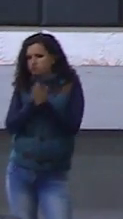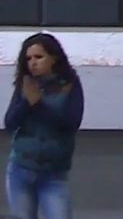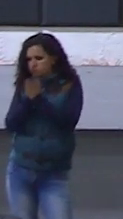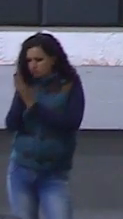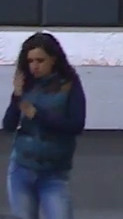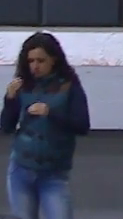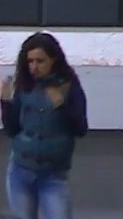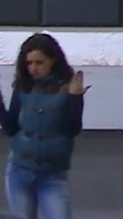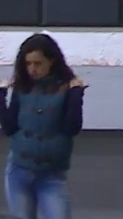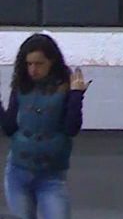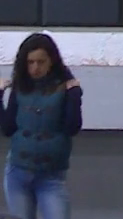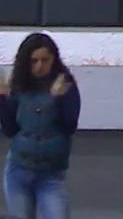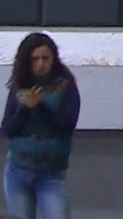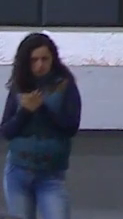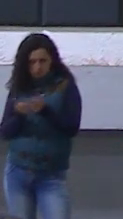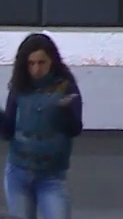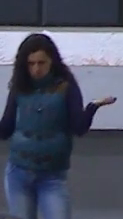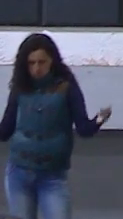etcétera